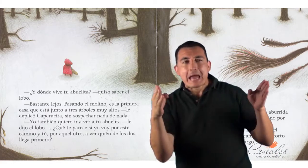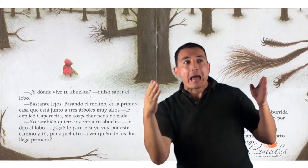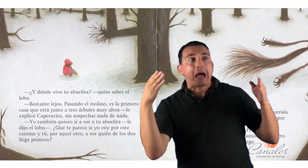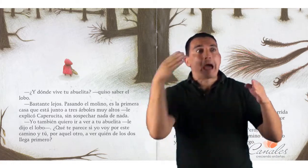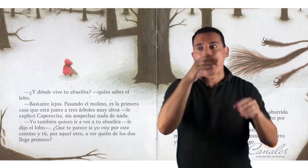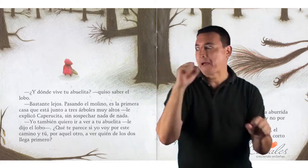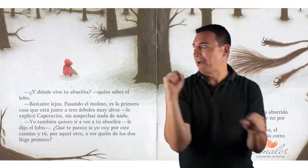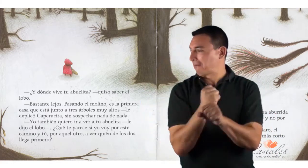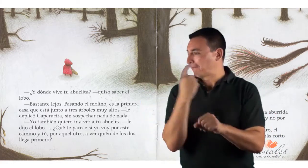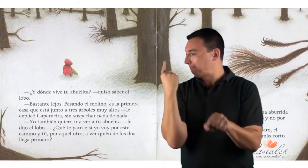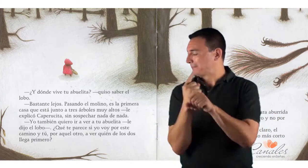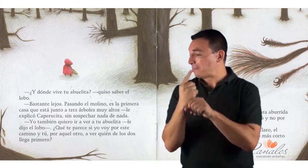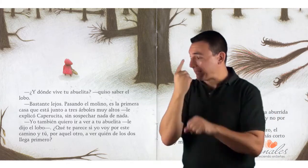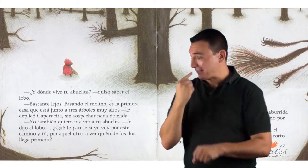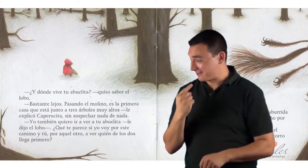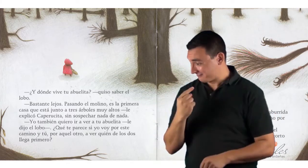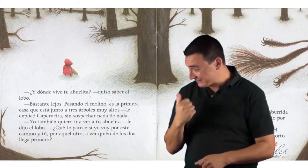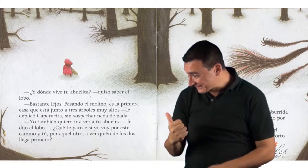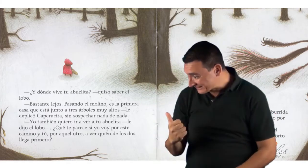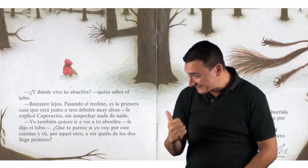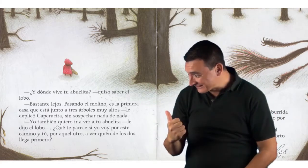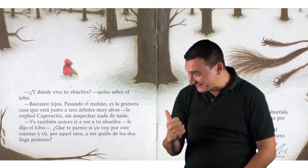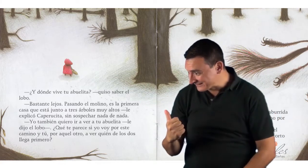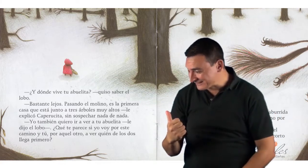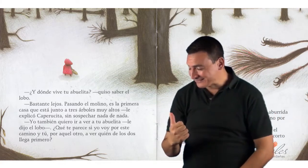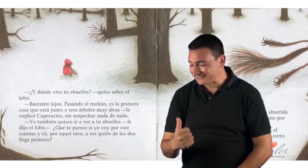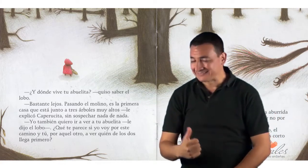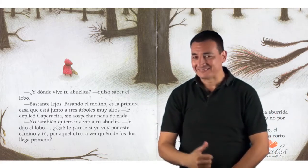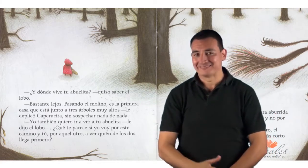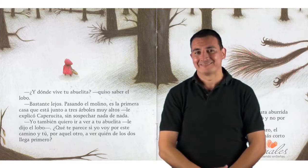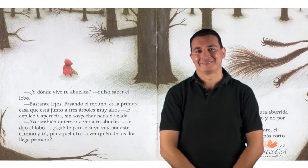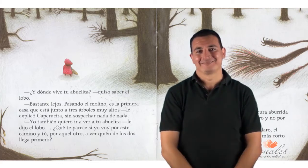tú por aquel otro? A ver quién de los dos llega primero.